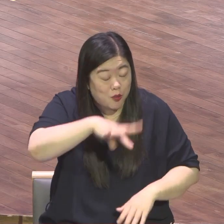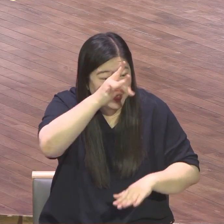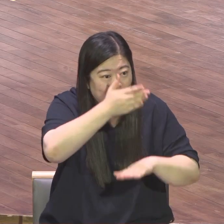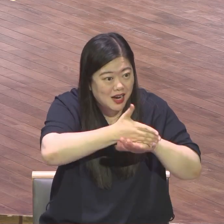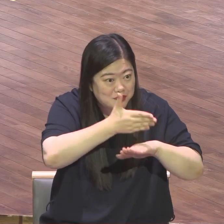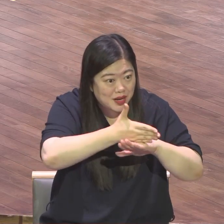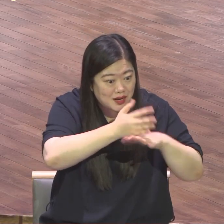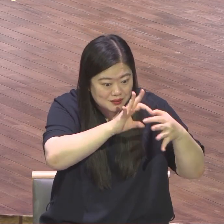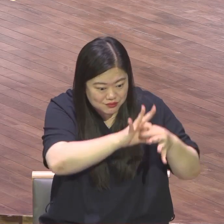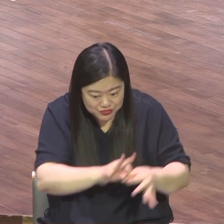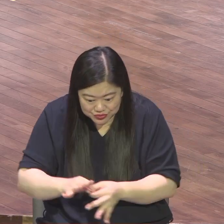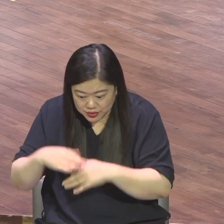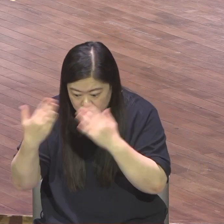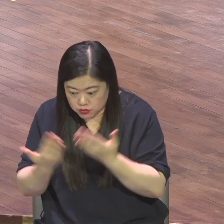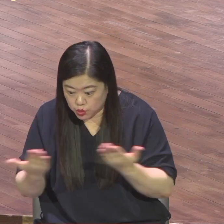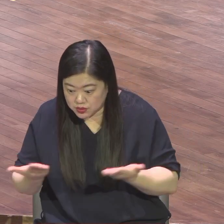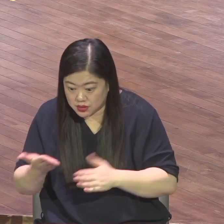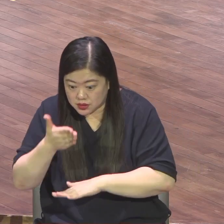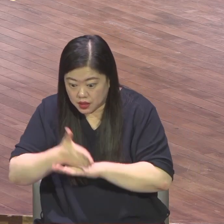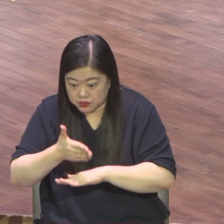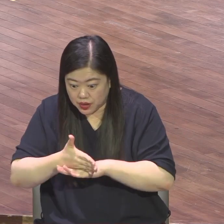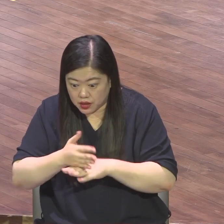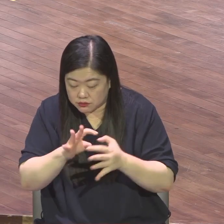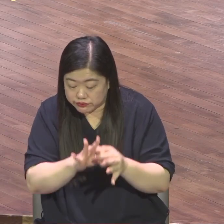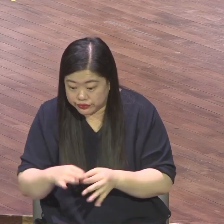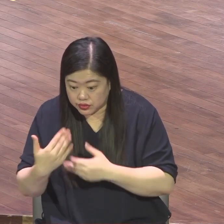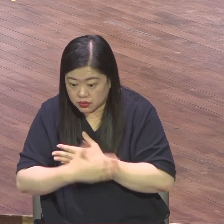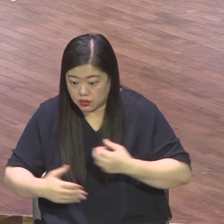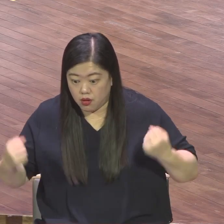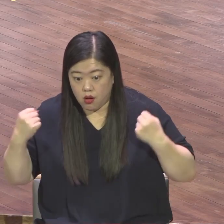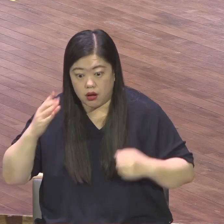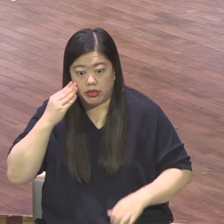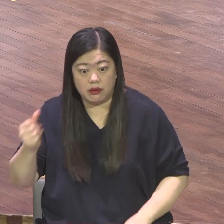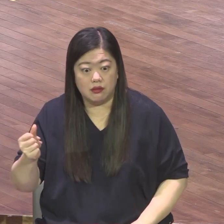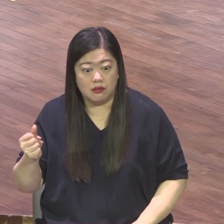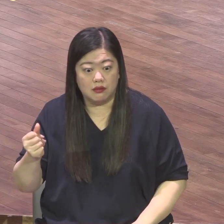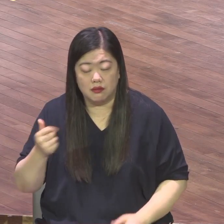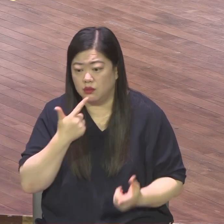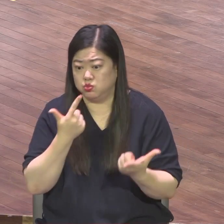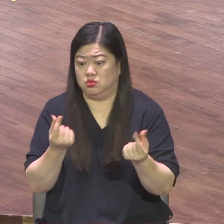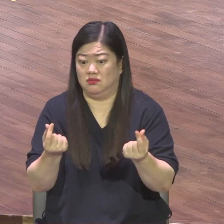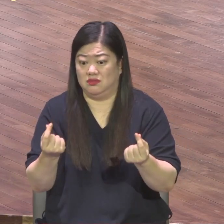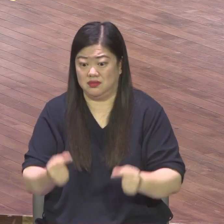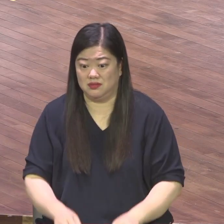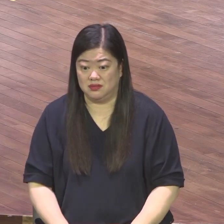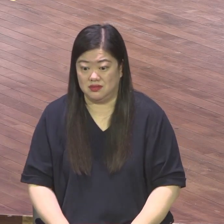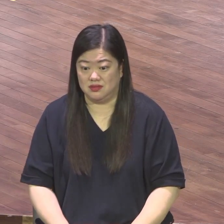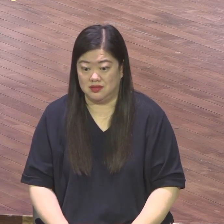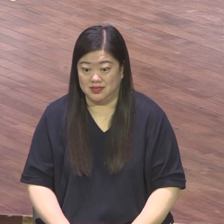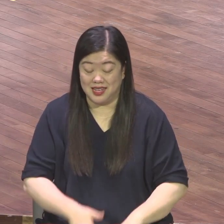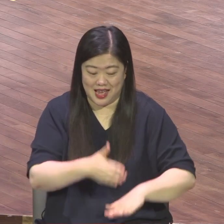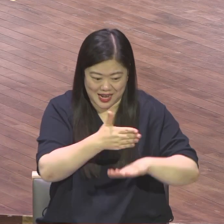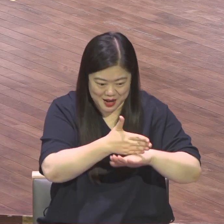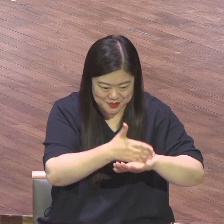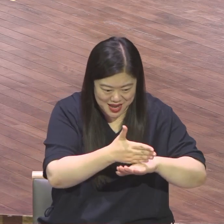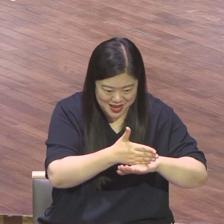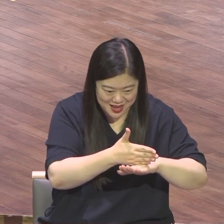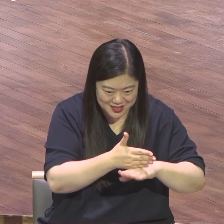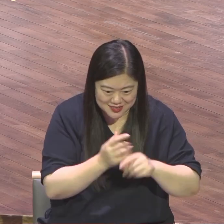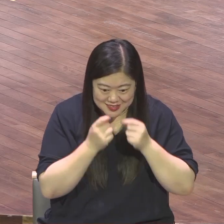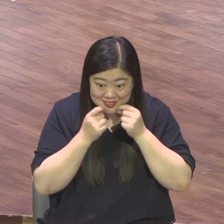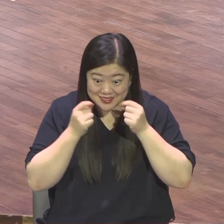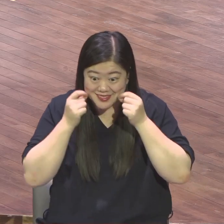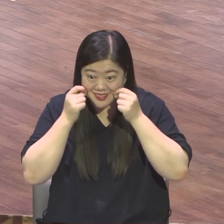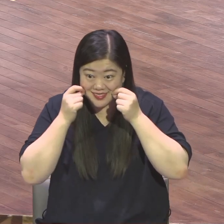말씀대로 24하면 흑암 물러가고 암도 치유되고